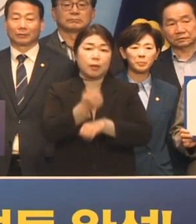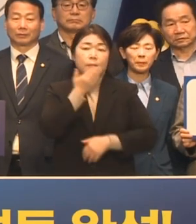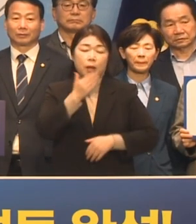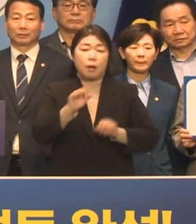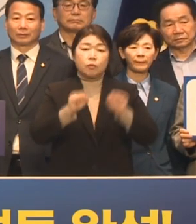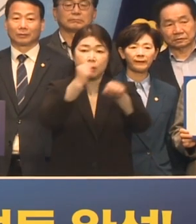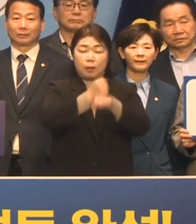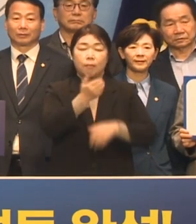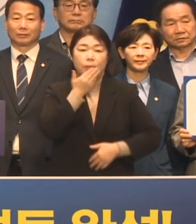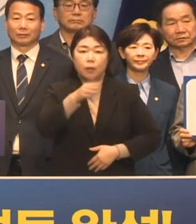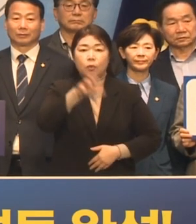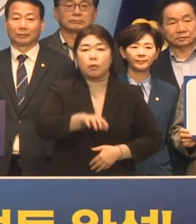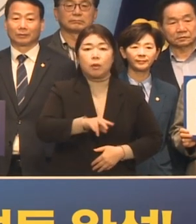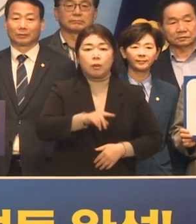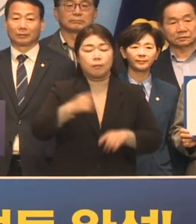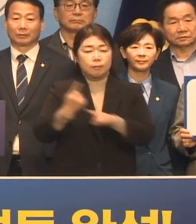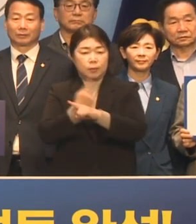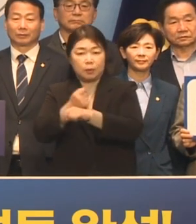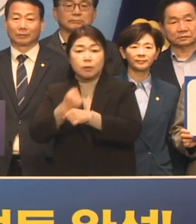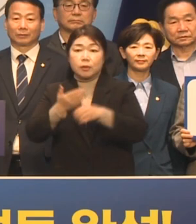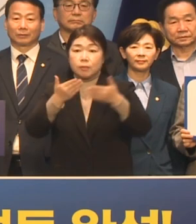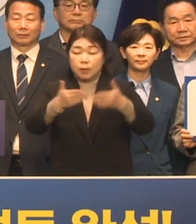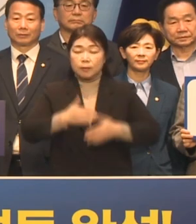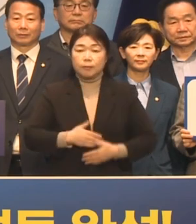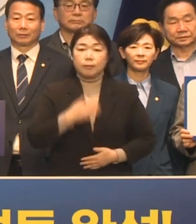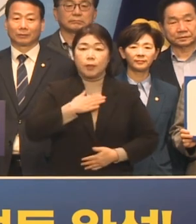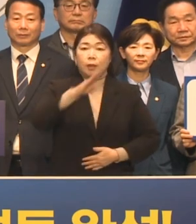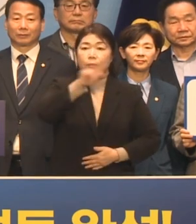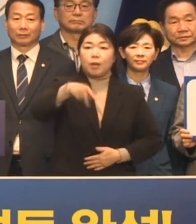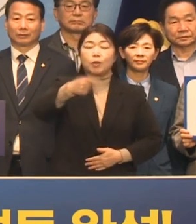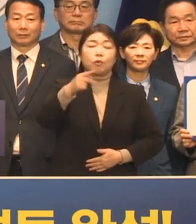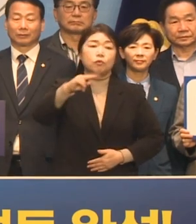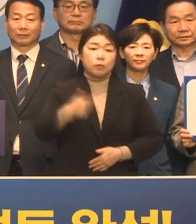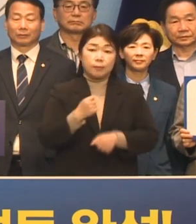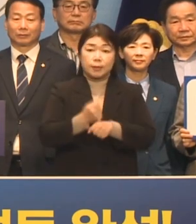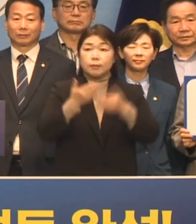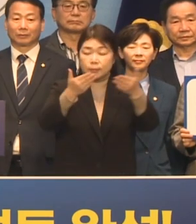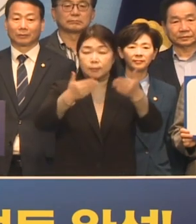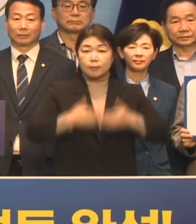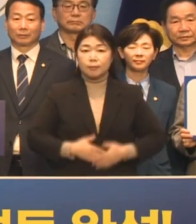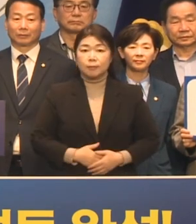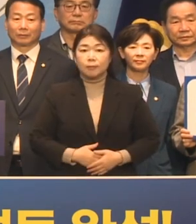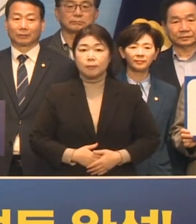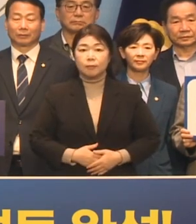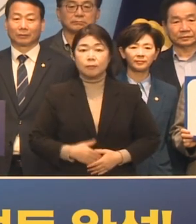탈바꿈시키겠습니다. 박성준이 만들어 가겠습니다. 주민이 원하는